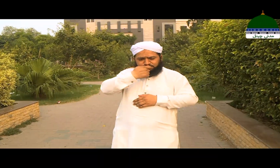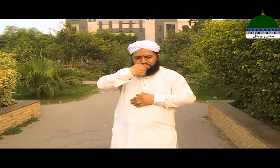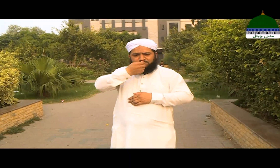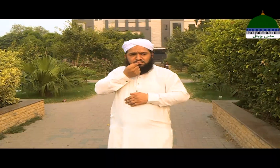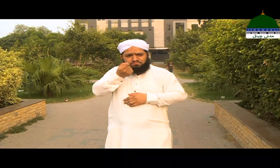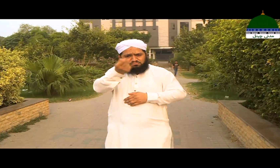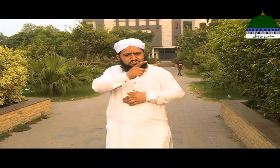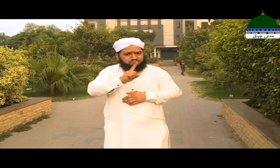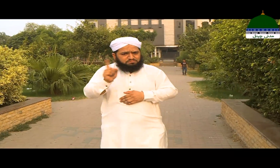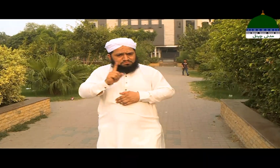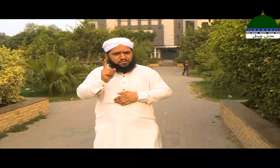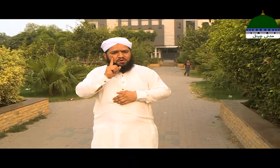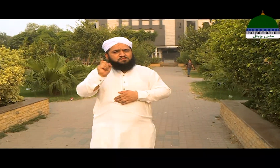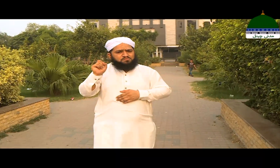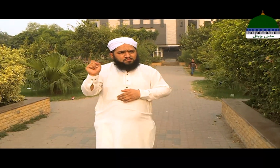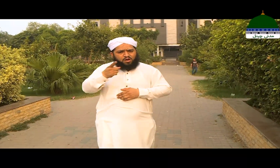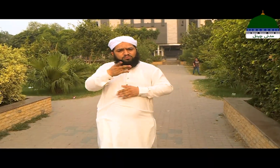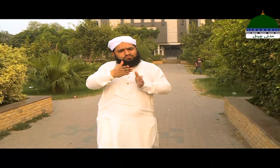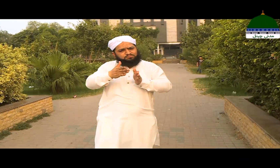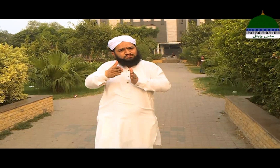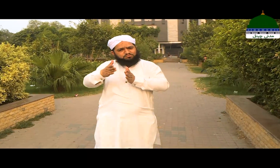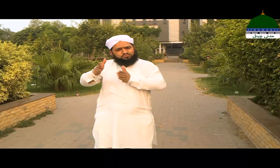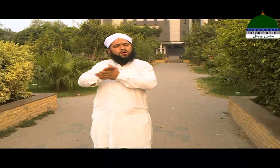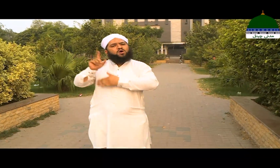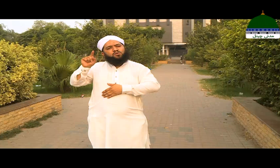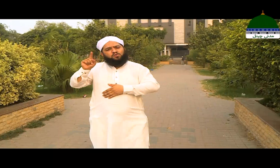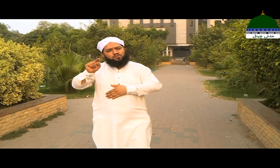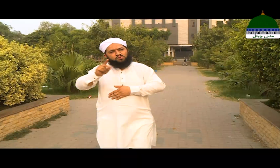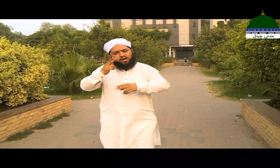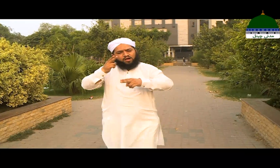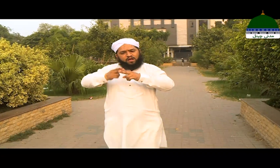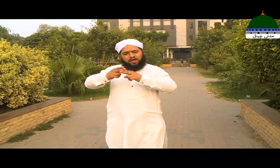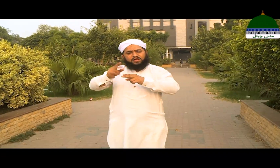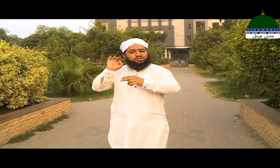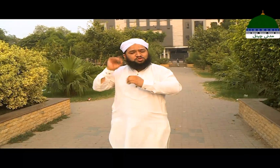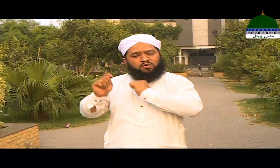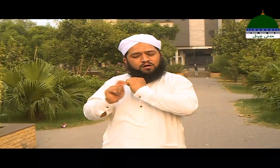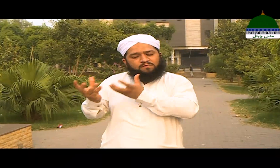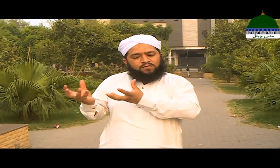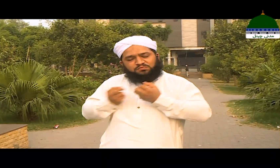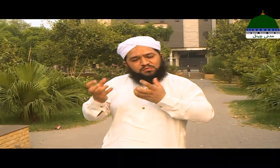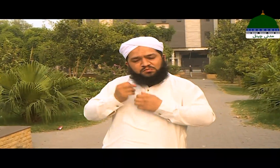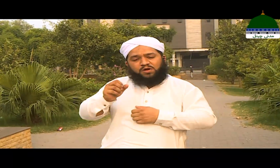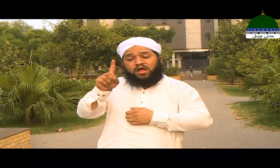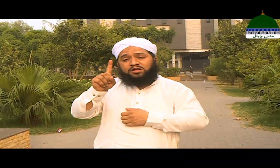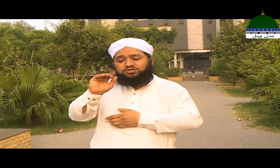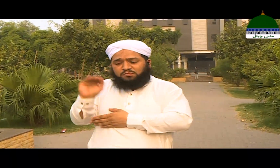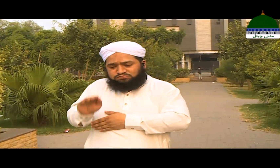رکھیں۔ کئی ماہ یہ سلسلہ چلتا رہا اور وہ روزانہ ایک انڈا حاصل کرتا رہا۔ ایک دن سانپ اپنے بل سے